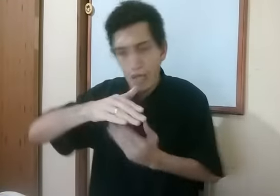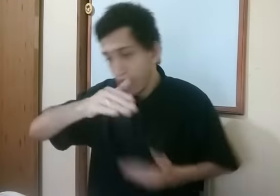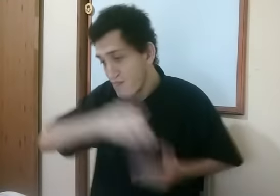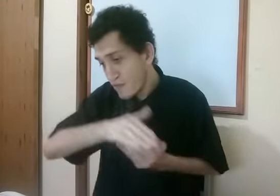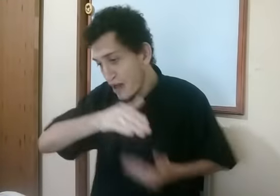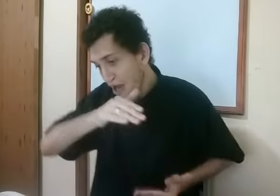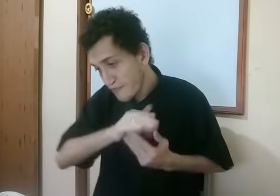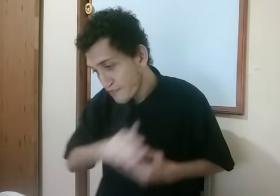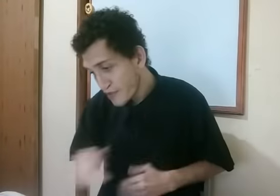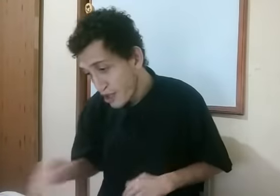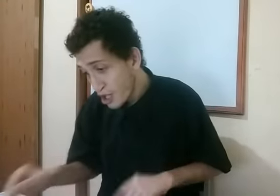limitar,